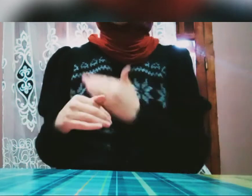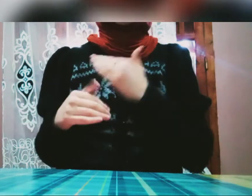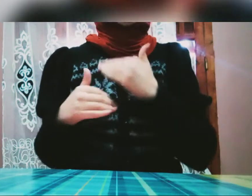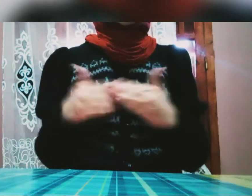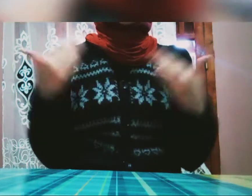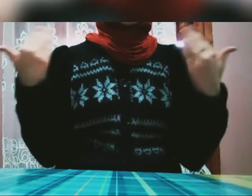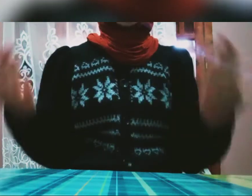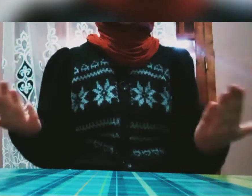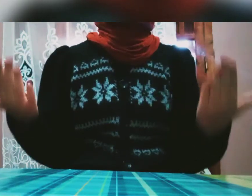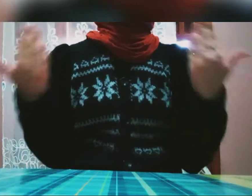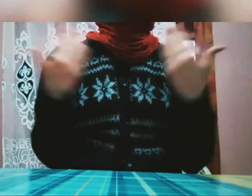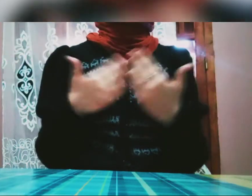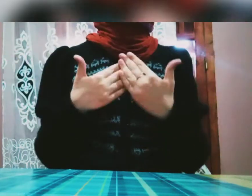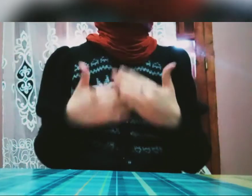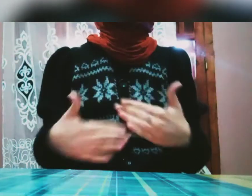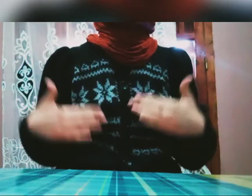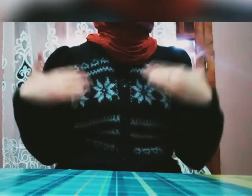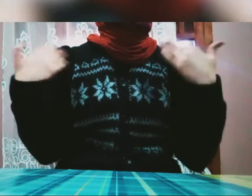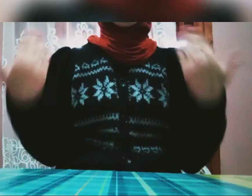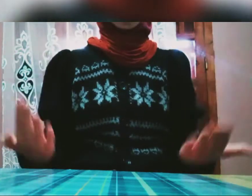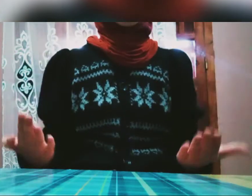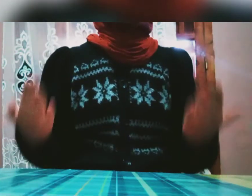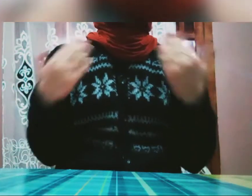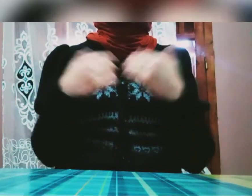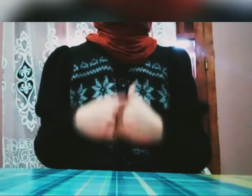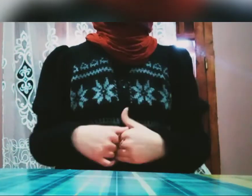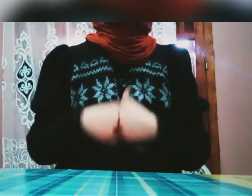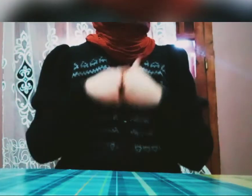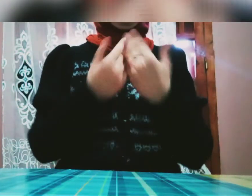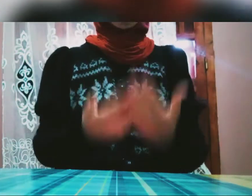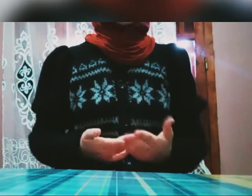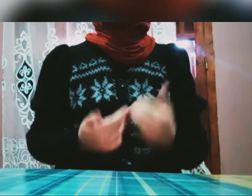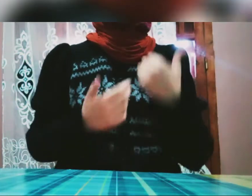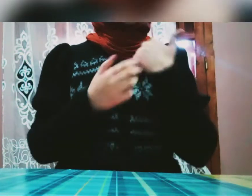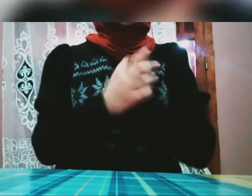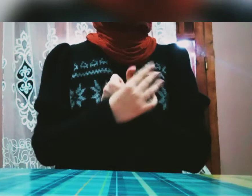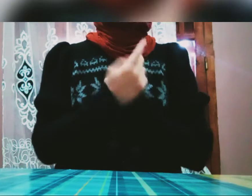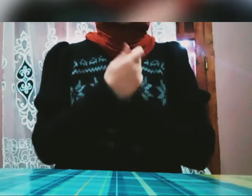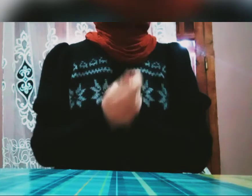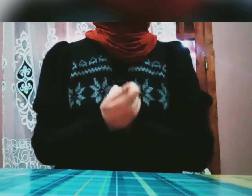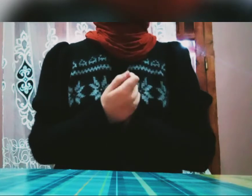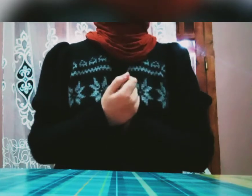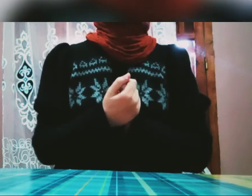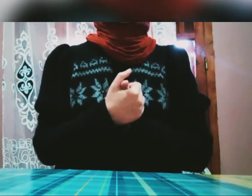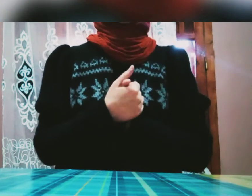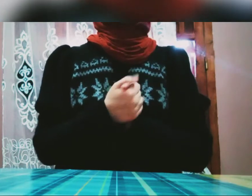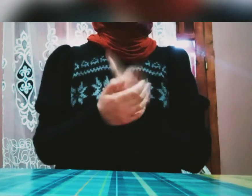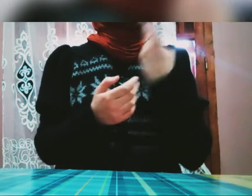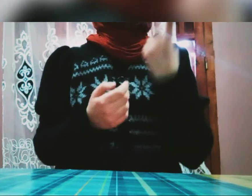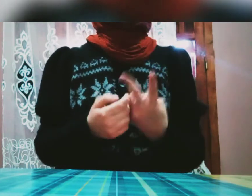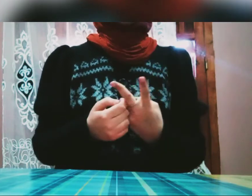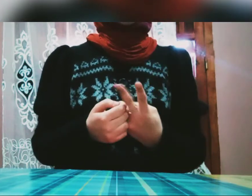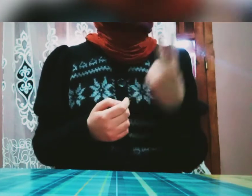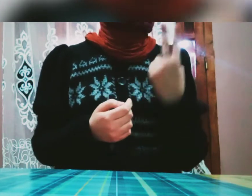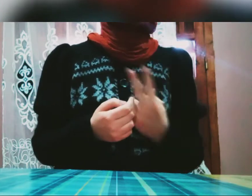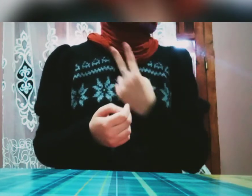على هذا الطريق. يعني ما لازمش تكون حاير، لازم تكون عارف، هذا التزام. ثانيا